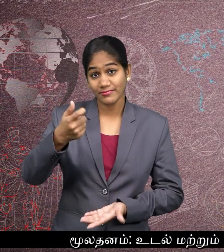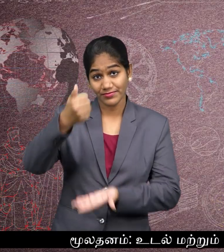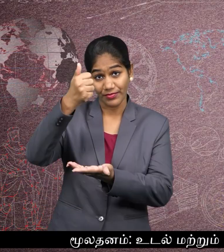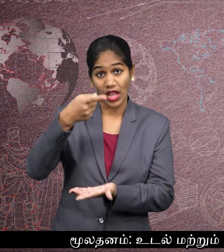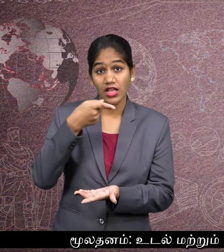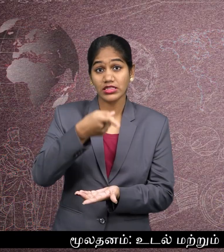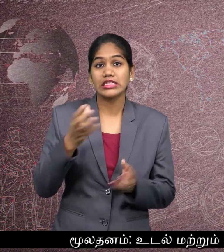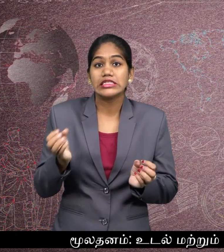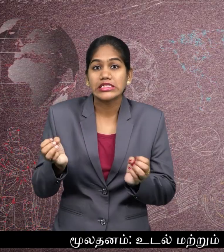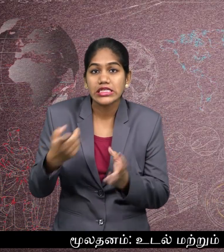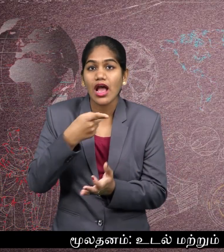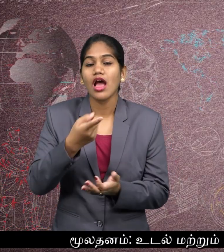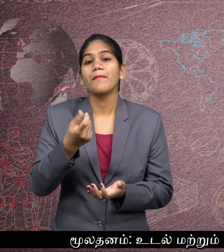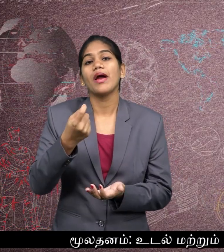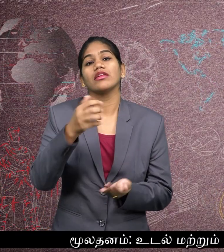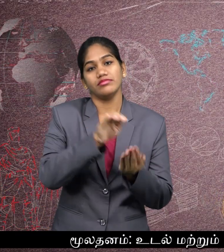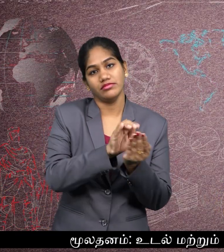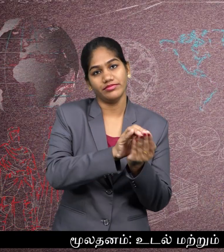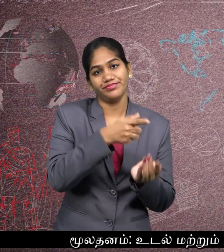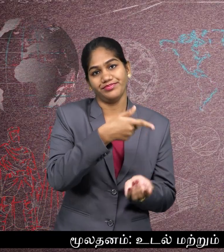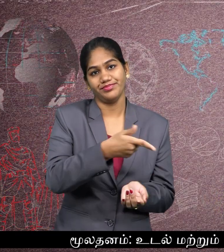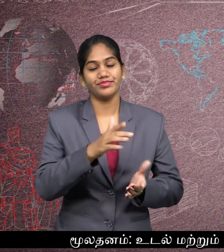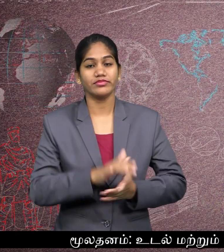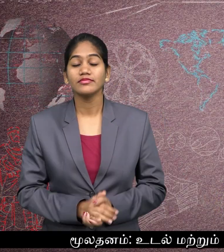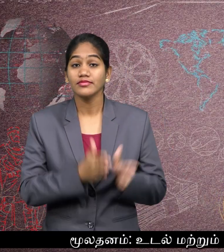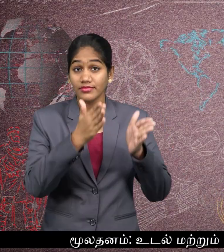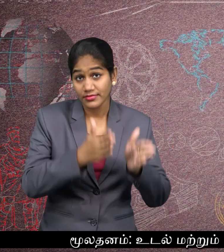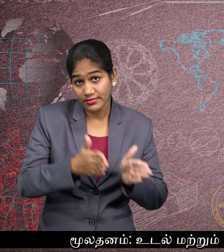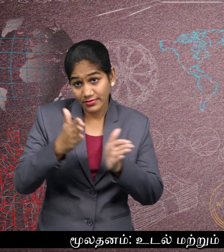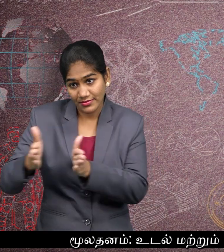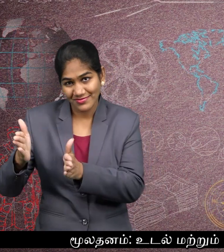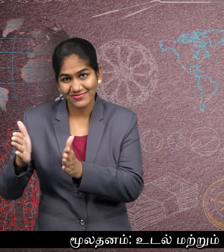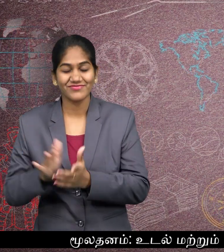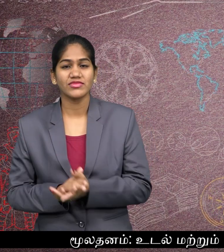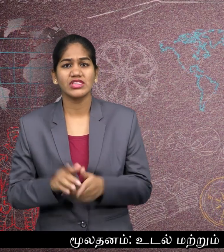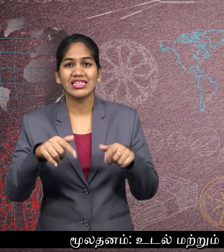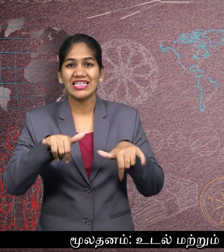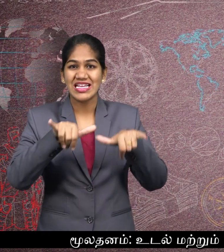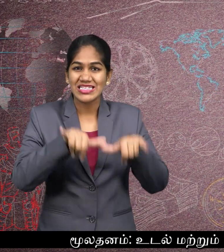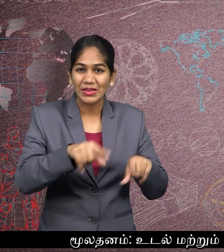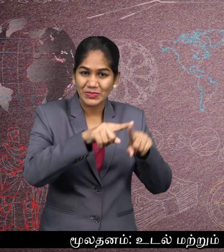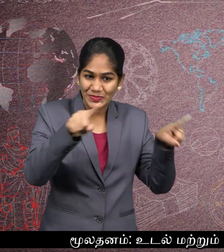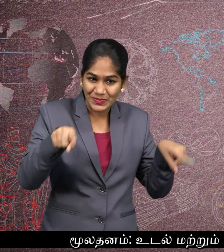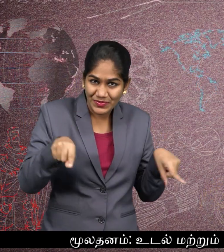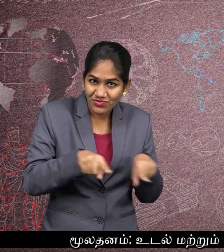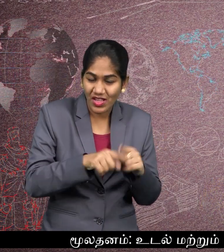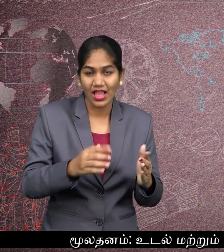மூலதனம்: உடல் மற்றும் பணி மூலதனத்தை ஏற்பாடு செய்தல்.